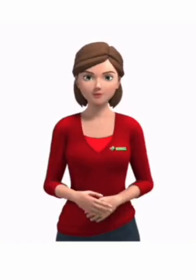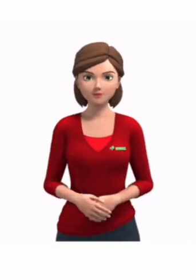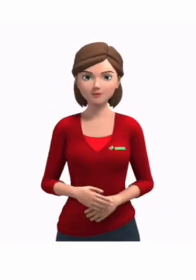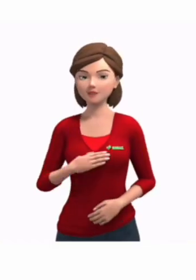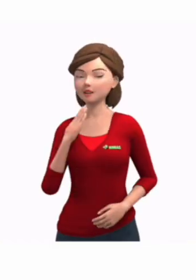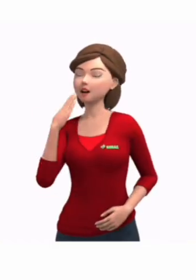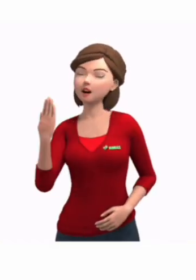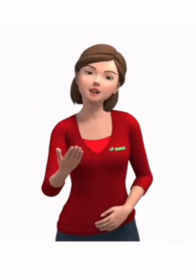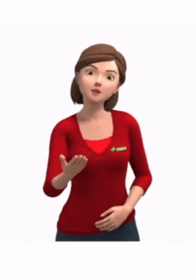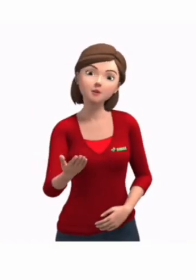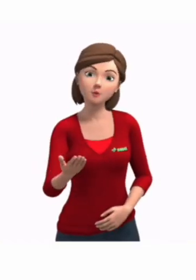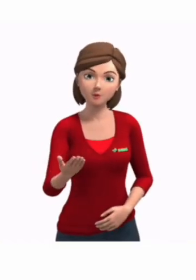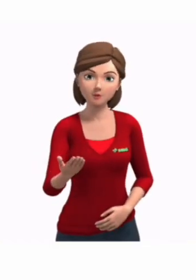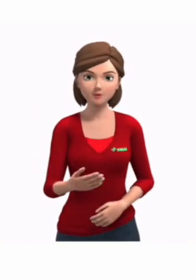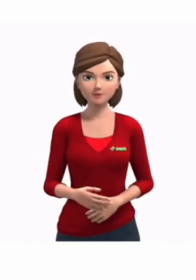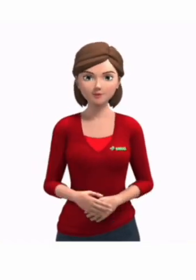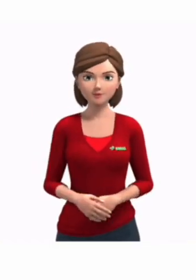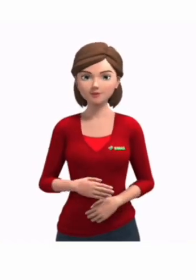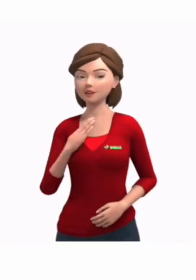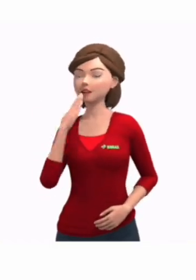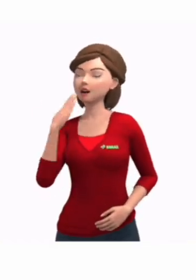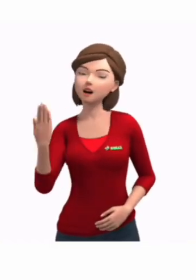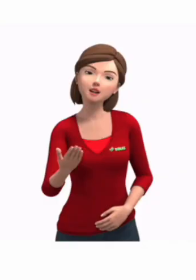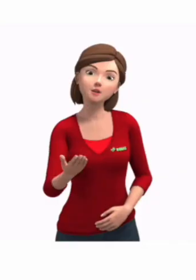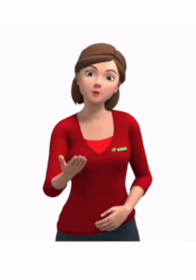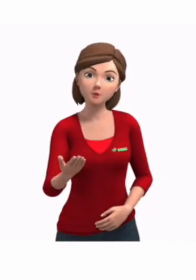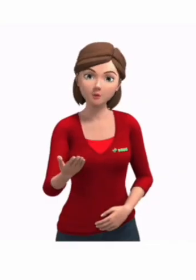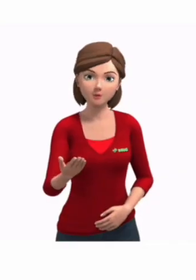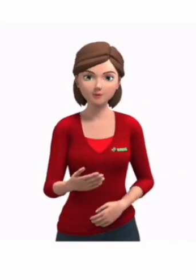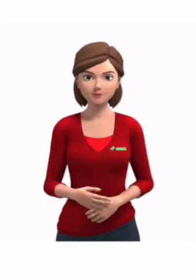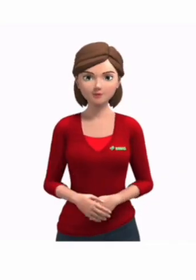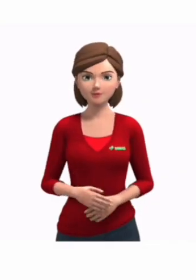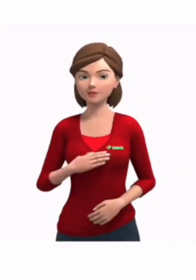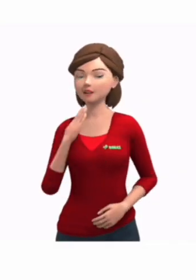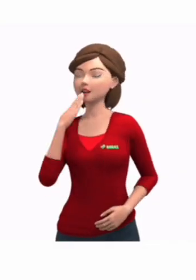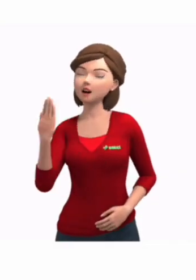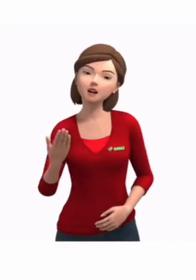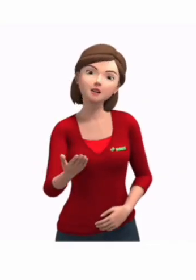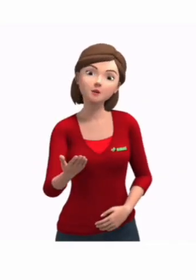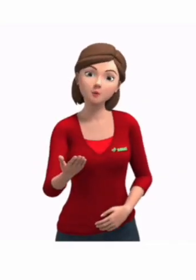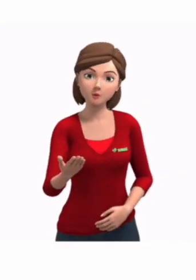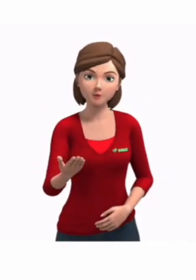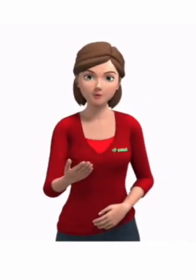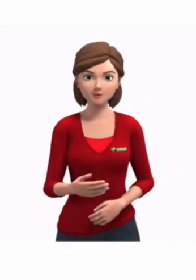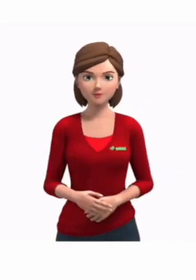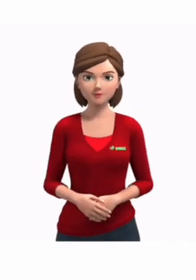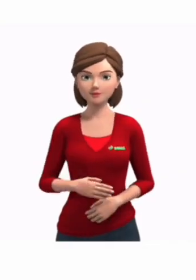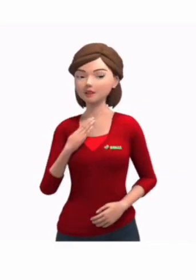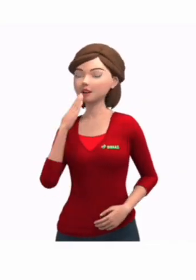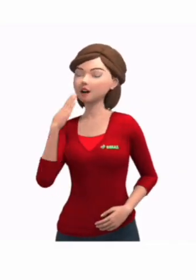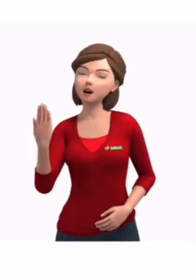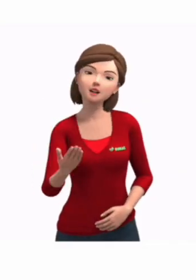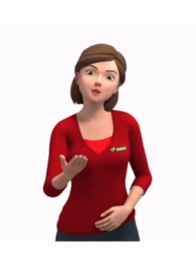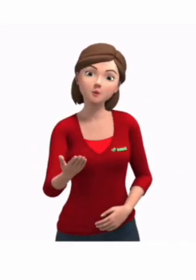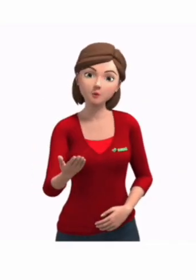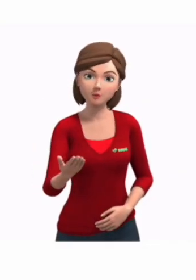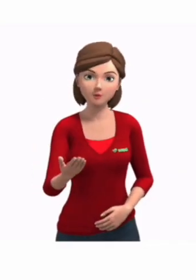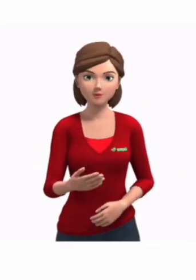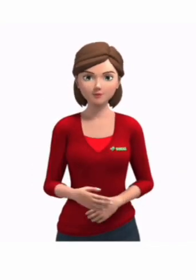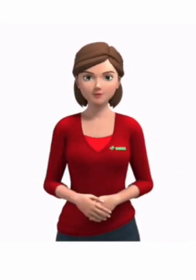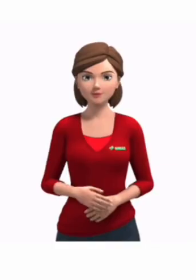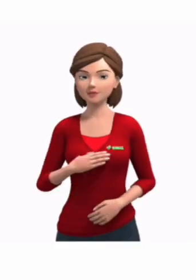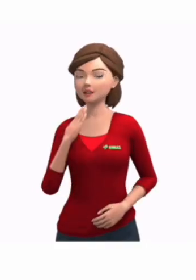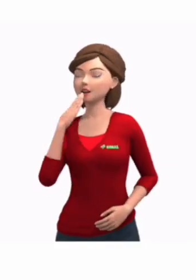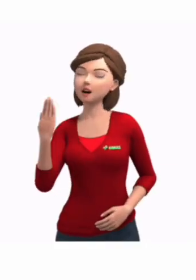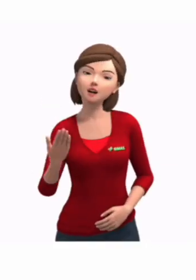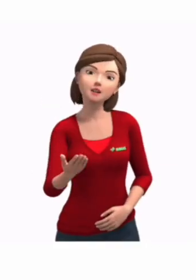c'est vraiment un des bêta-tests. Il n'est pas possible aujourd'hui de les utiliser en temps réel parce que ça demande beaucoup de travail, des